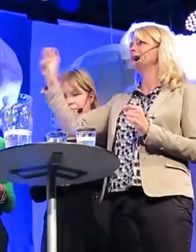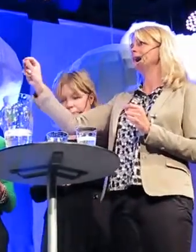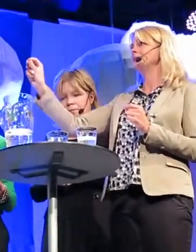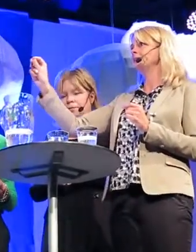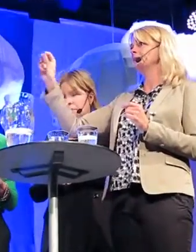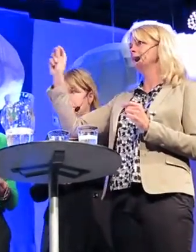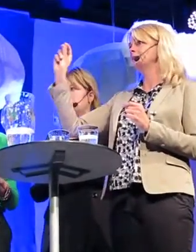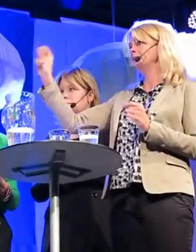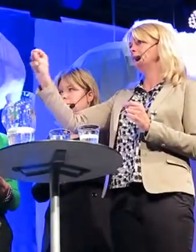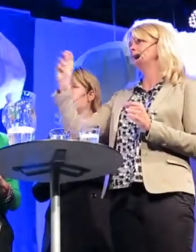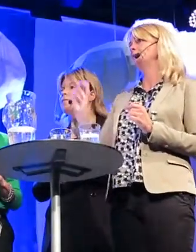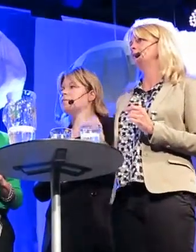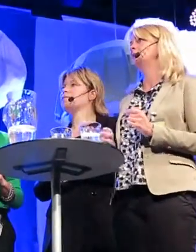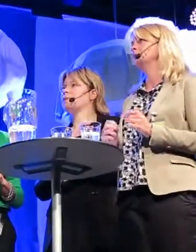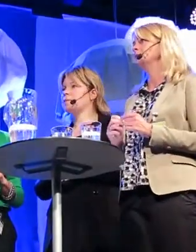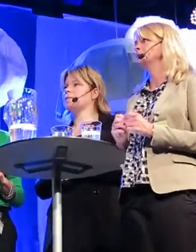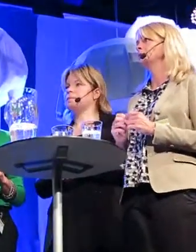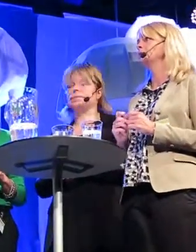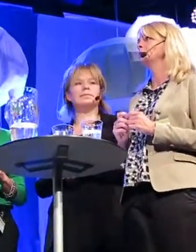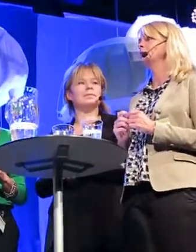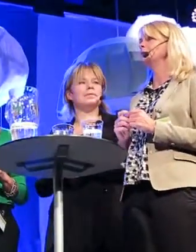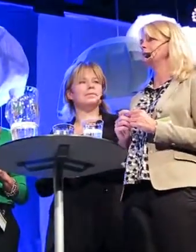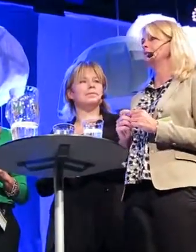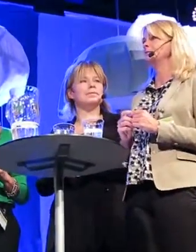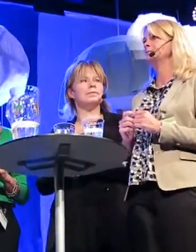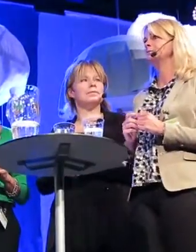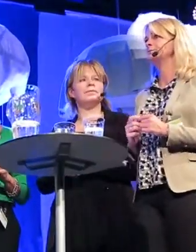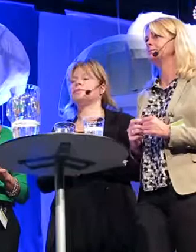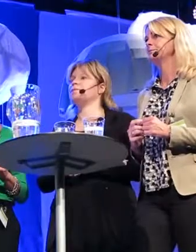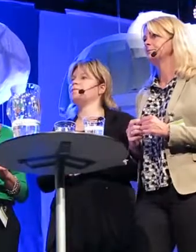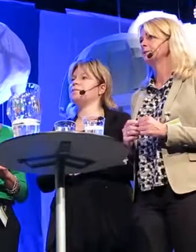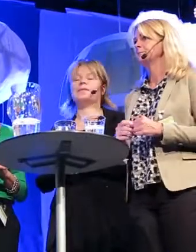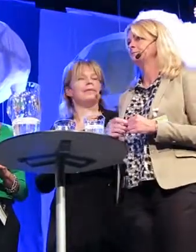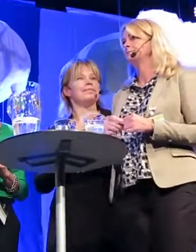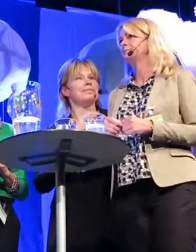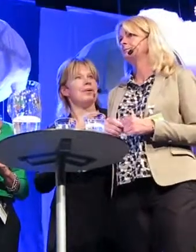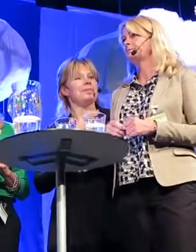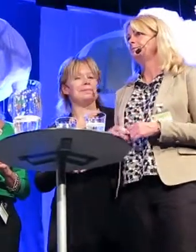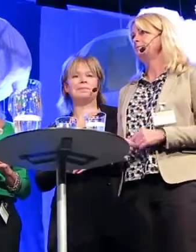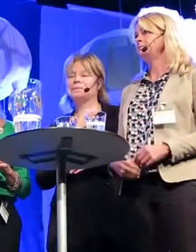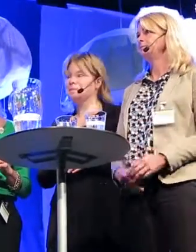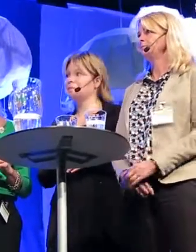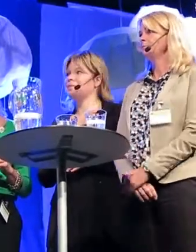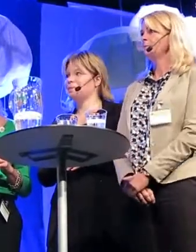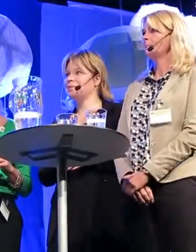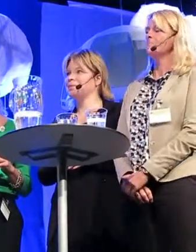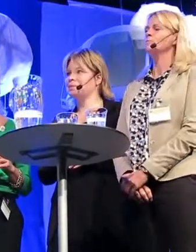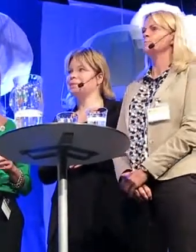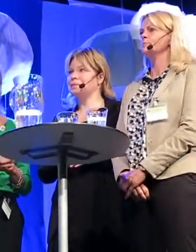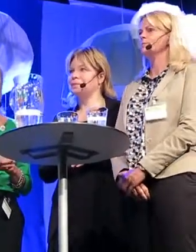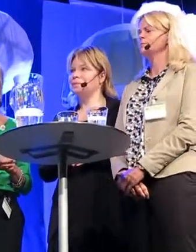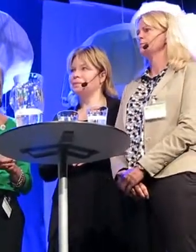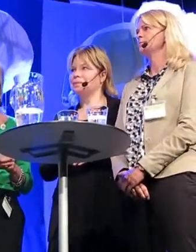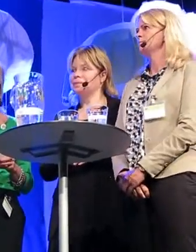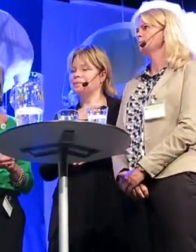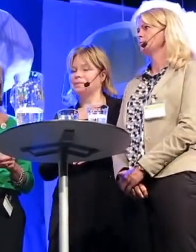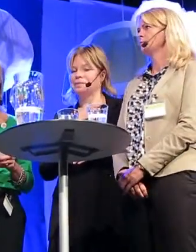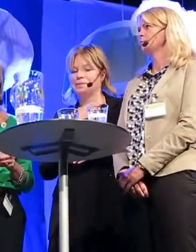fått av er till 2030? För det tar lite tid. Ja, det var bra.